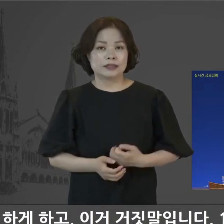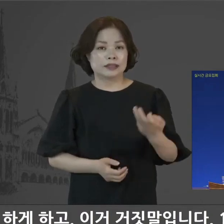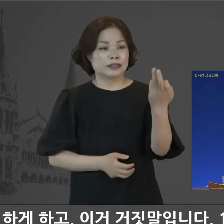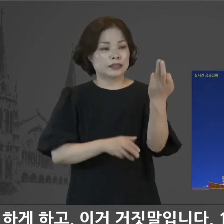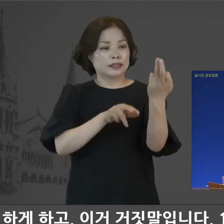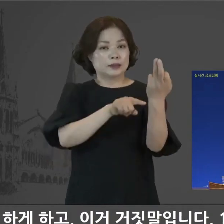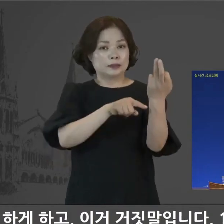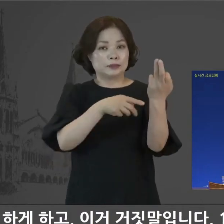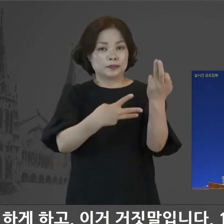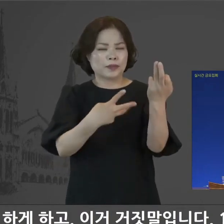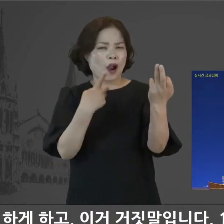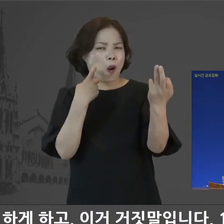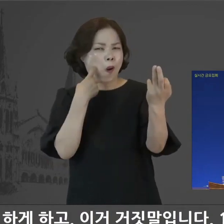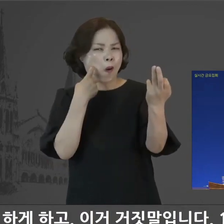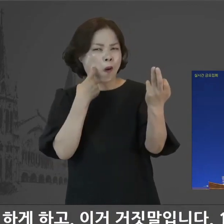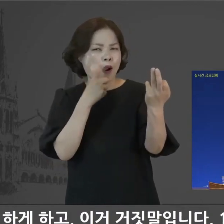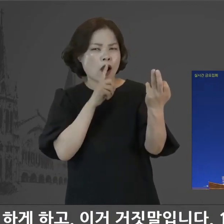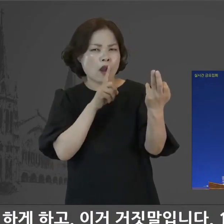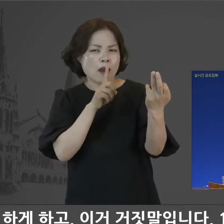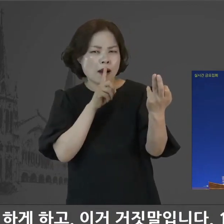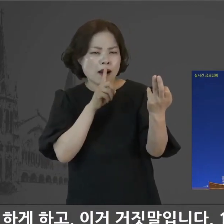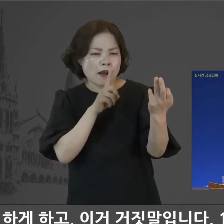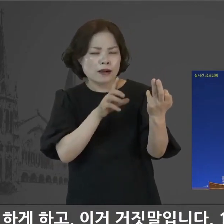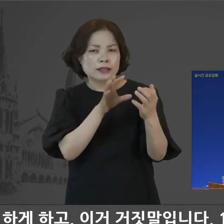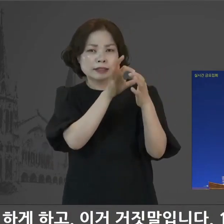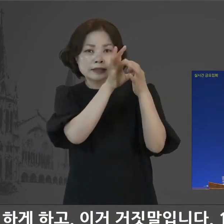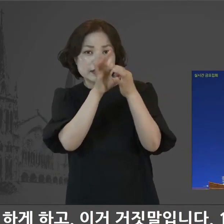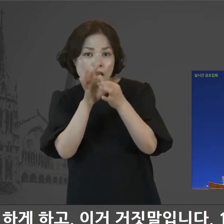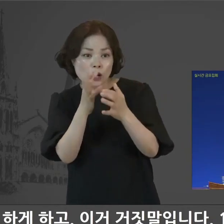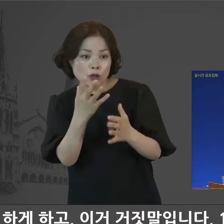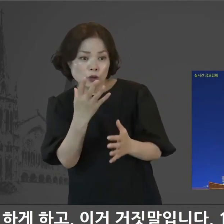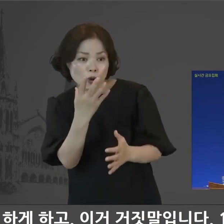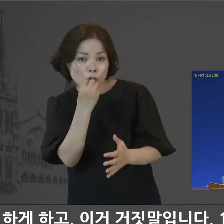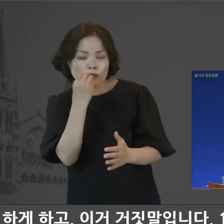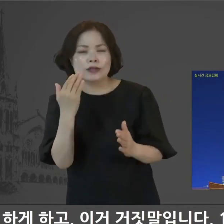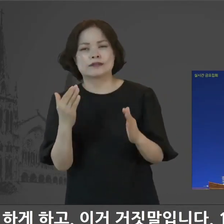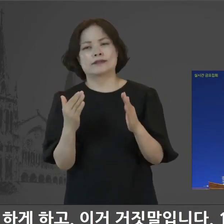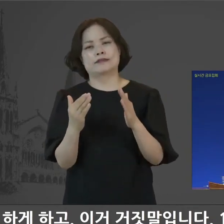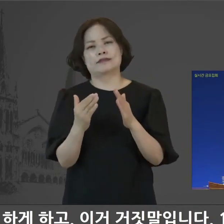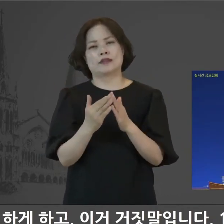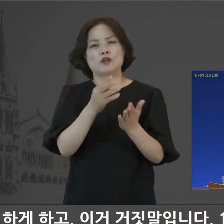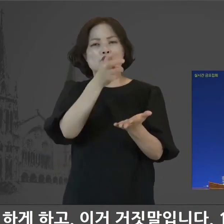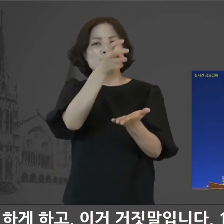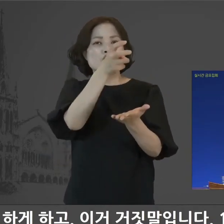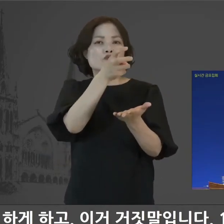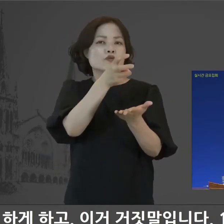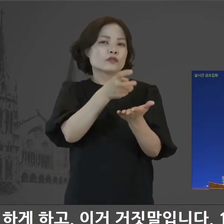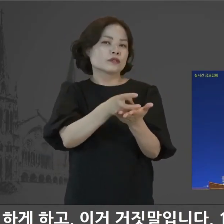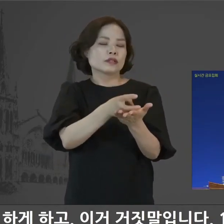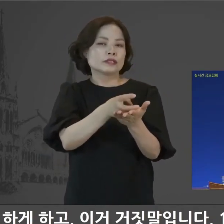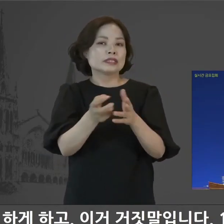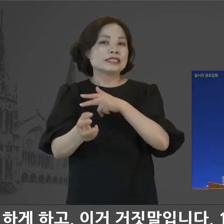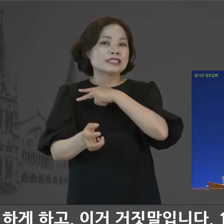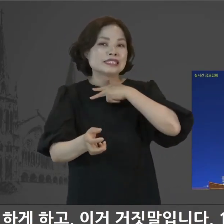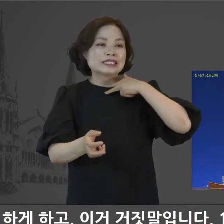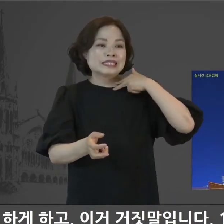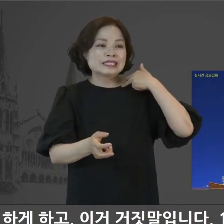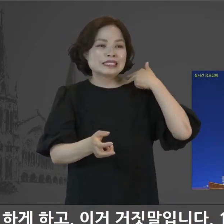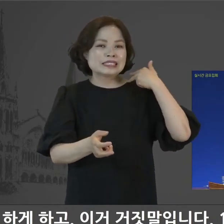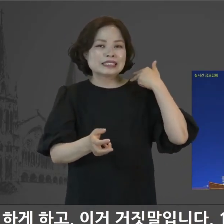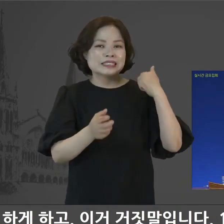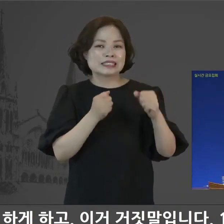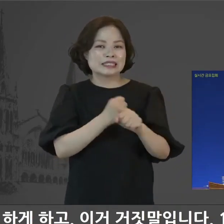13절 계속해서 거짓 증언을 세워서 이제 거룩한 곳 성전이겠죠. 율법을 스데반이